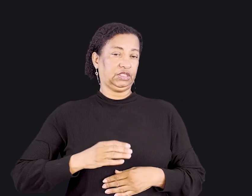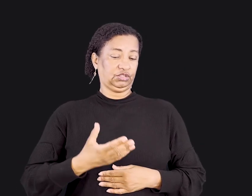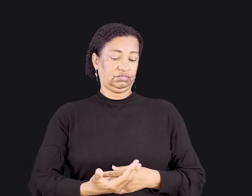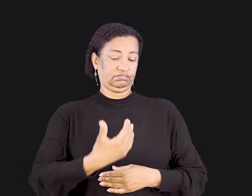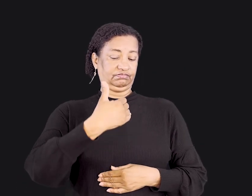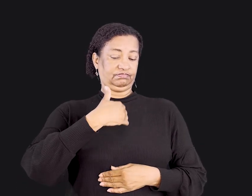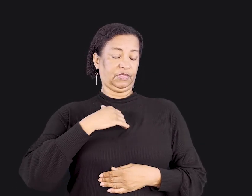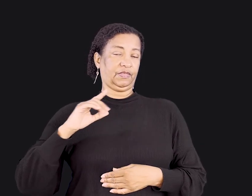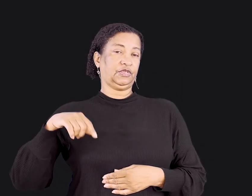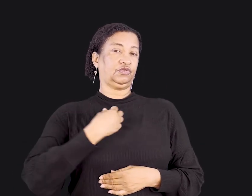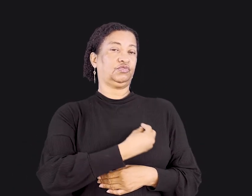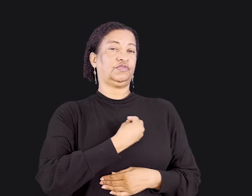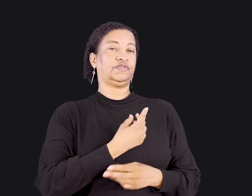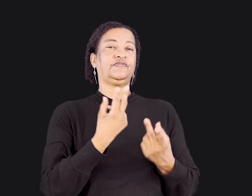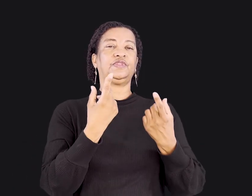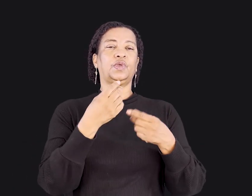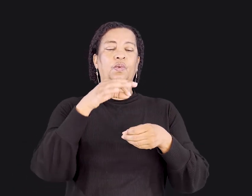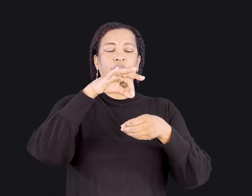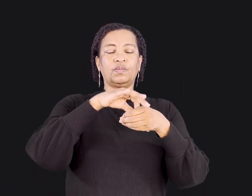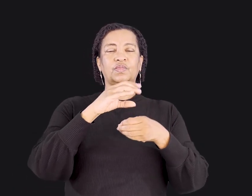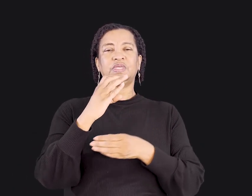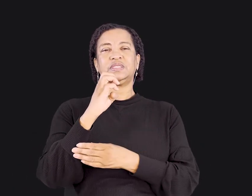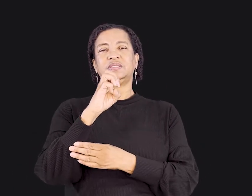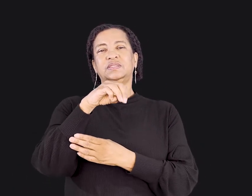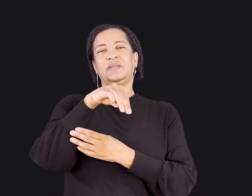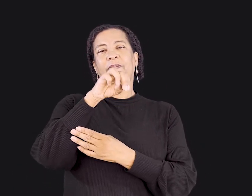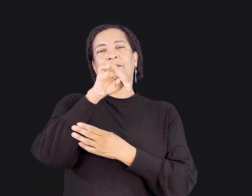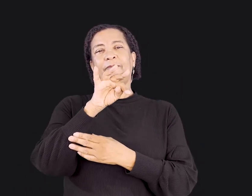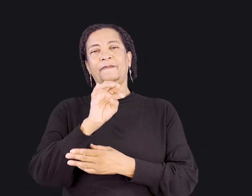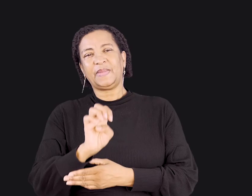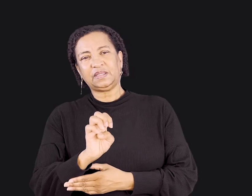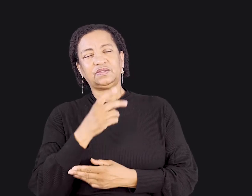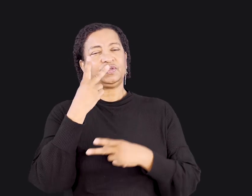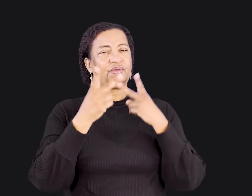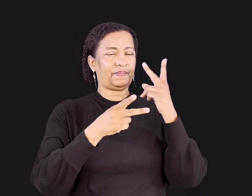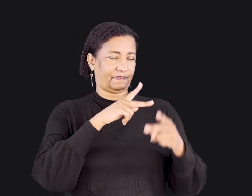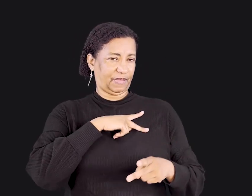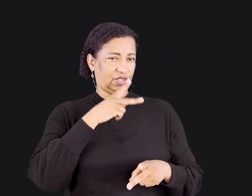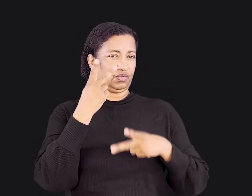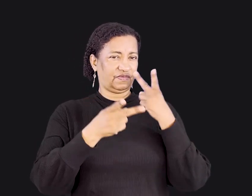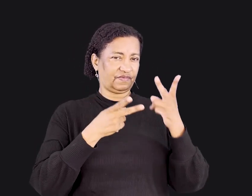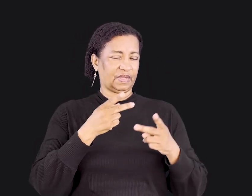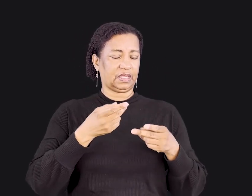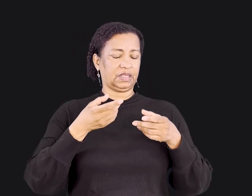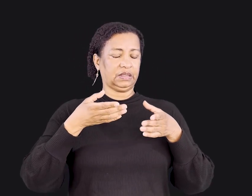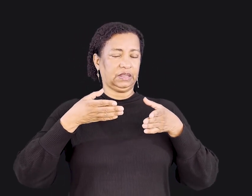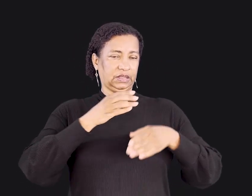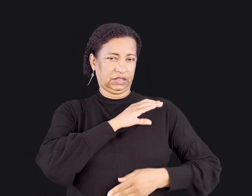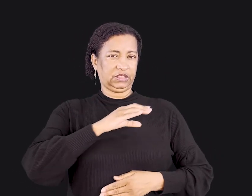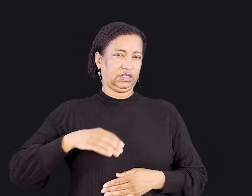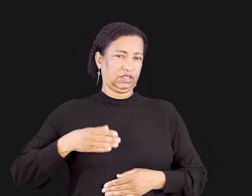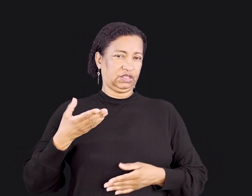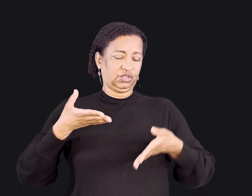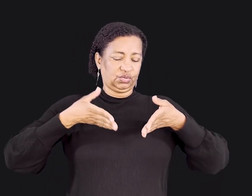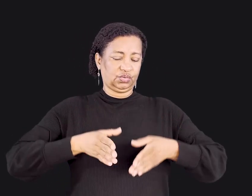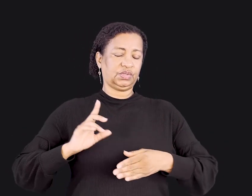vidas como uma semente. Pedro diz que Cristo nasce em nós através de uma semente incorruptível, que é a Palavra de